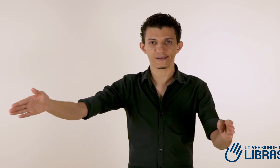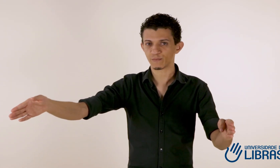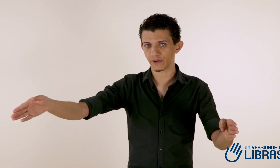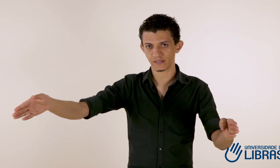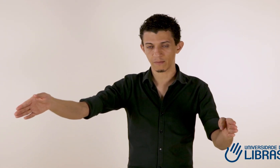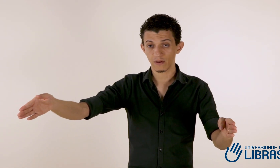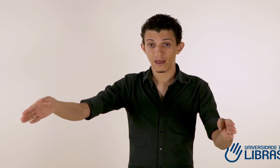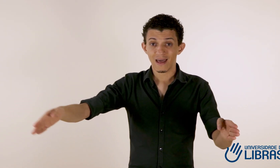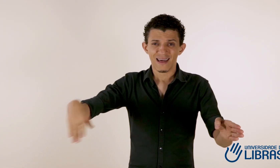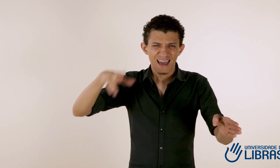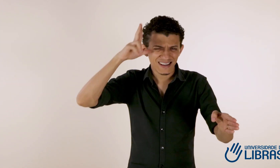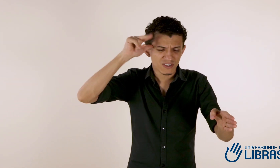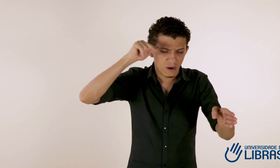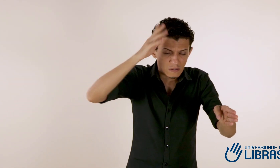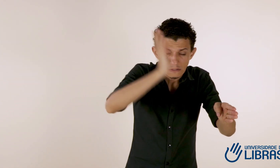por exemplo. É assim, ó.